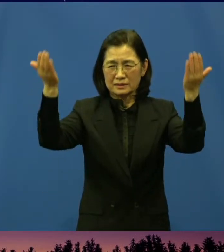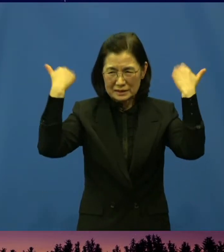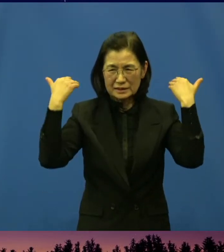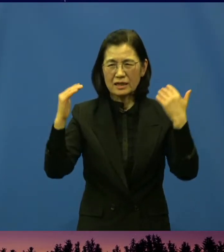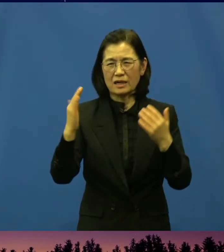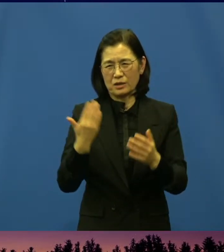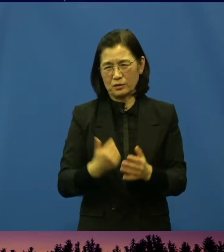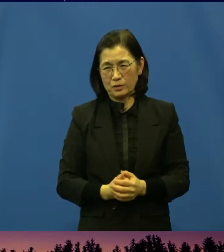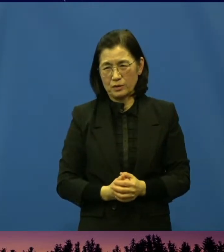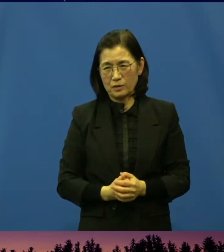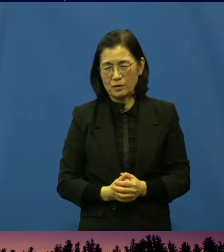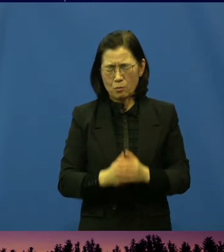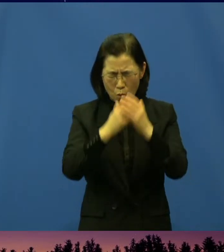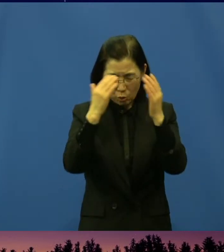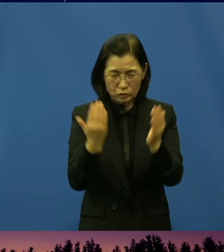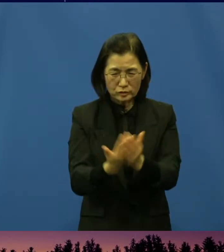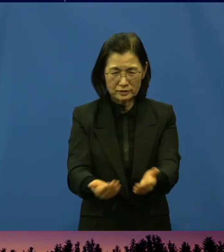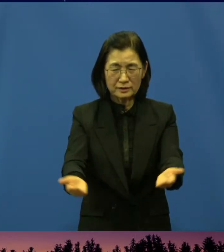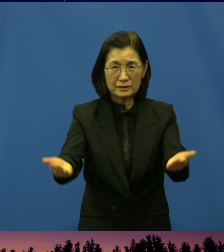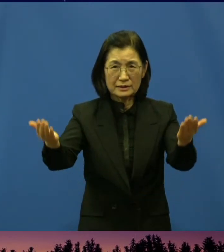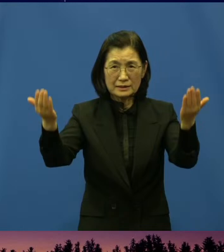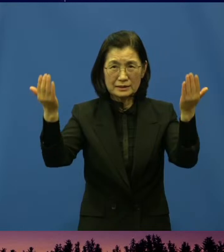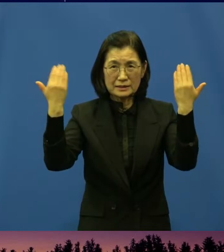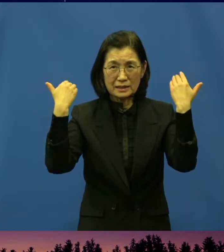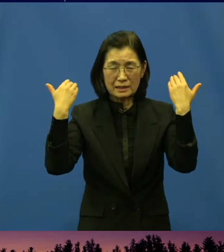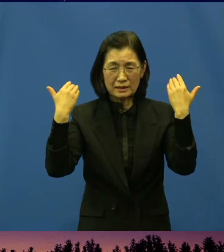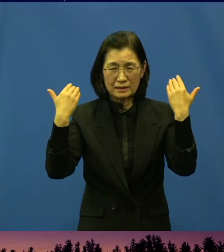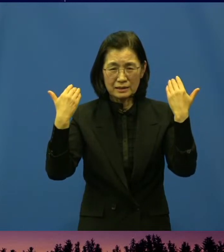모든 것은 다 지나가요. 순간적이에요.